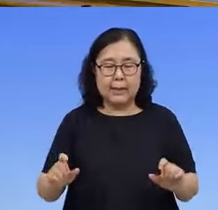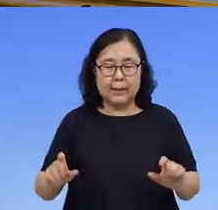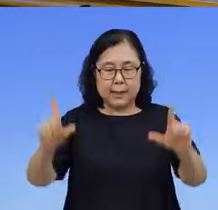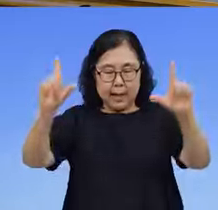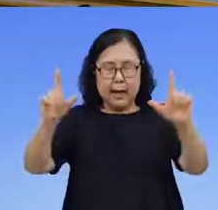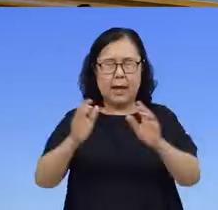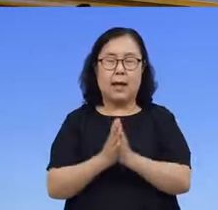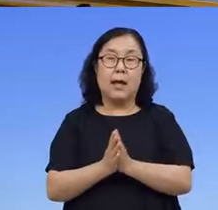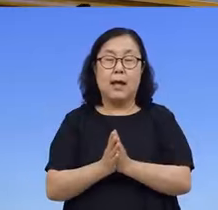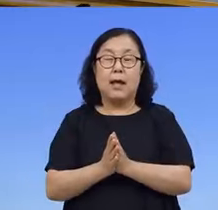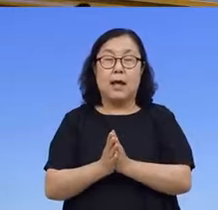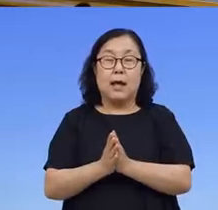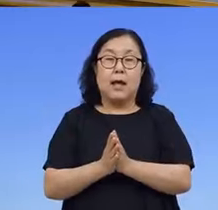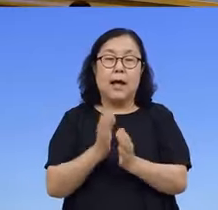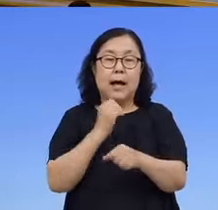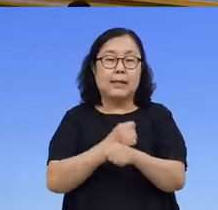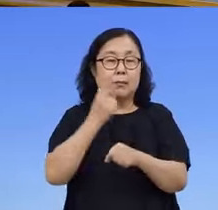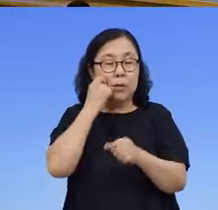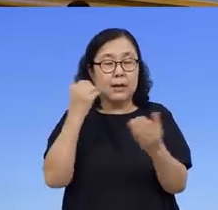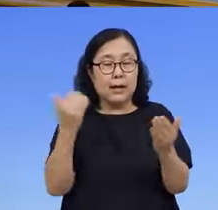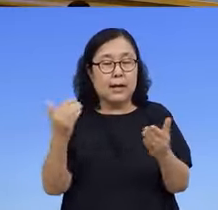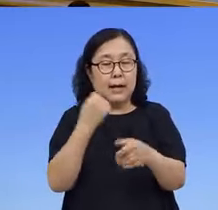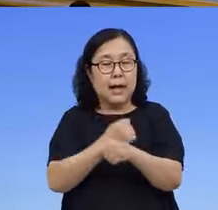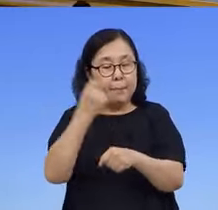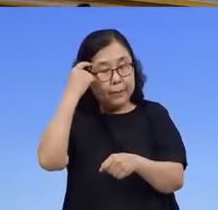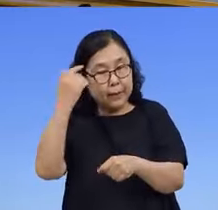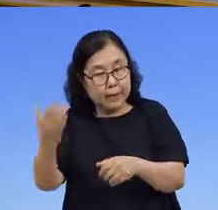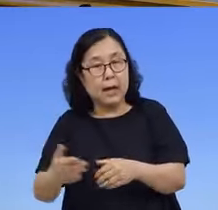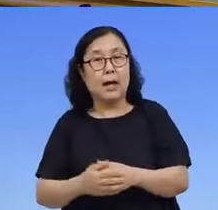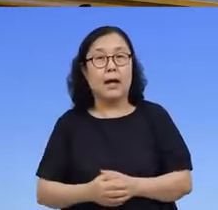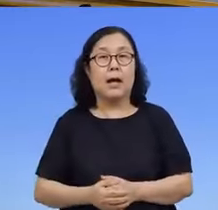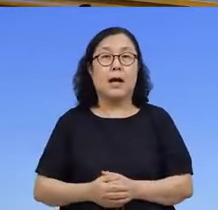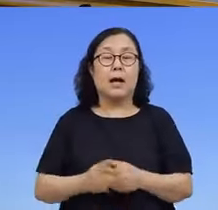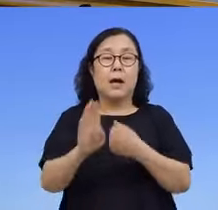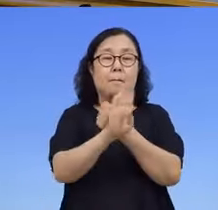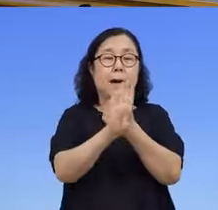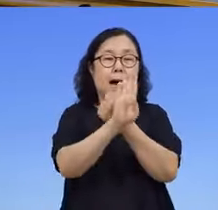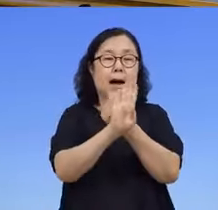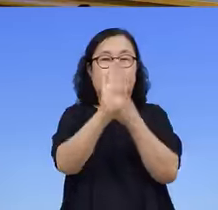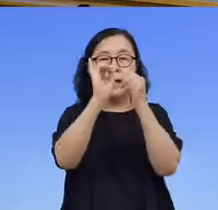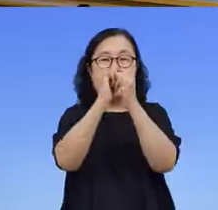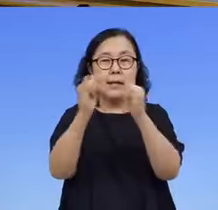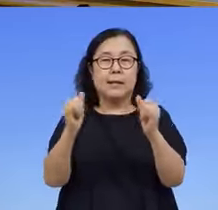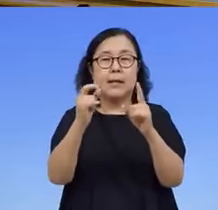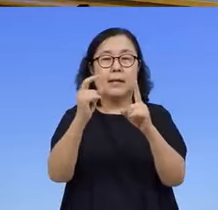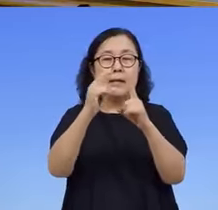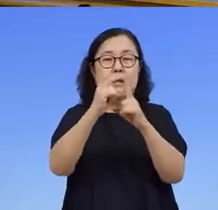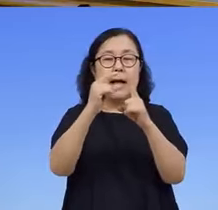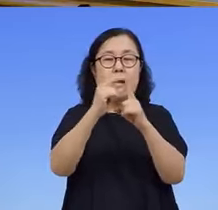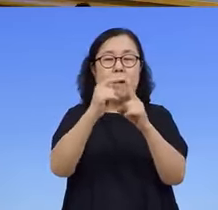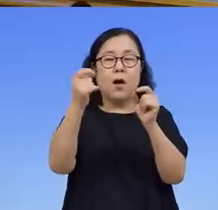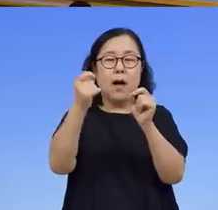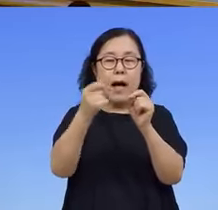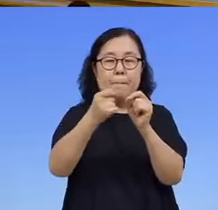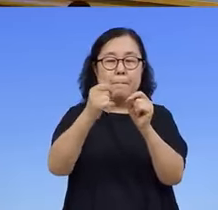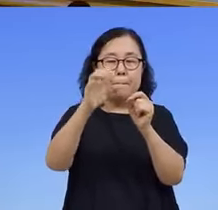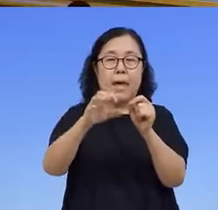말씀 시작이 바리새인들이 이렇게 나오는데요, 헬라어로 보면은 이 맨 앞에 나오는 바리새인이라는 단어